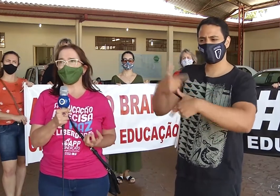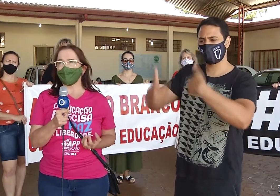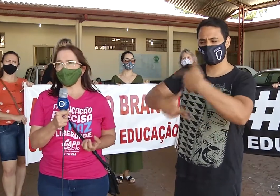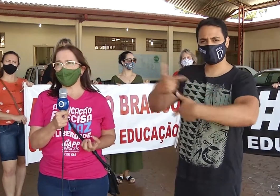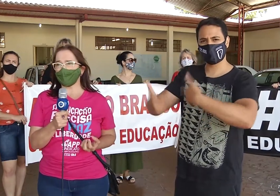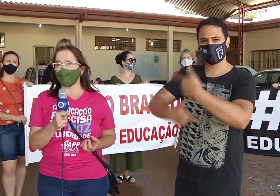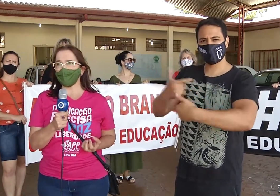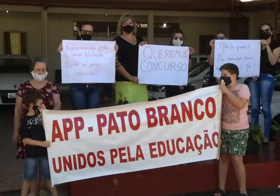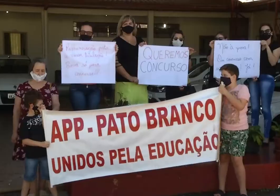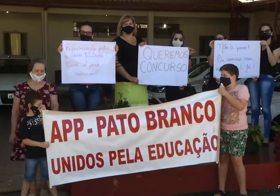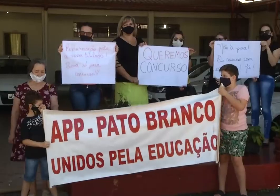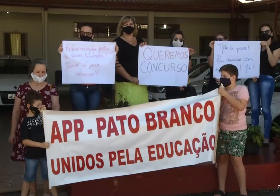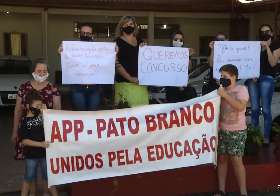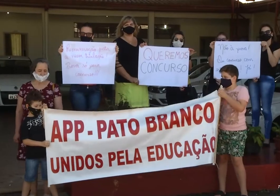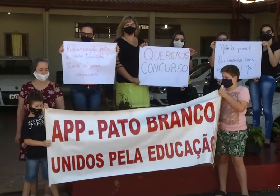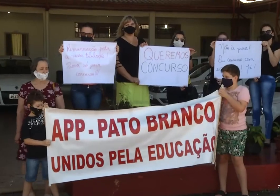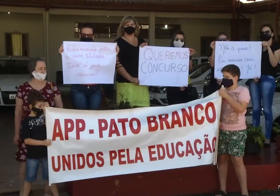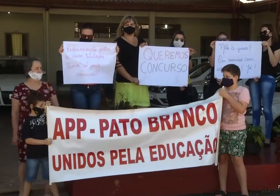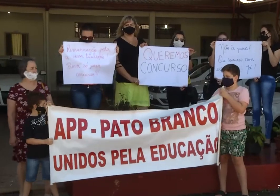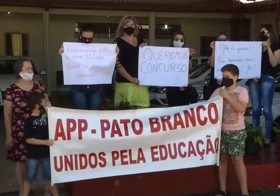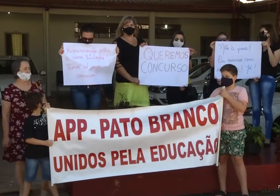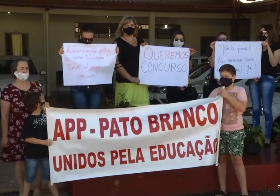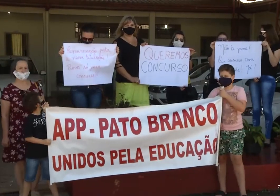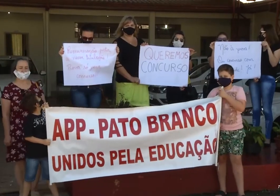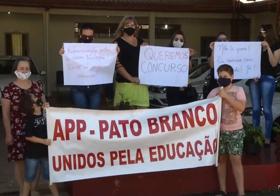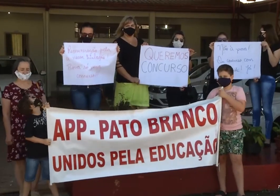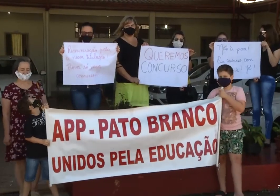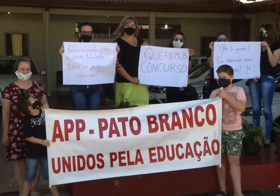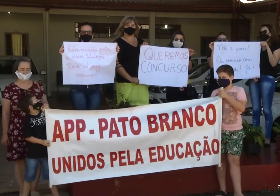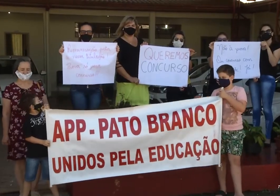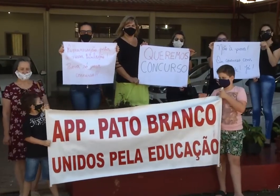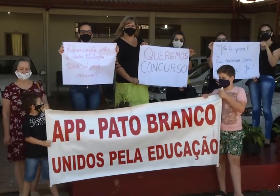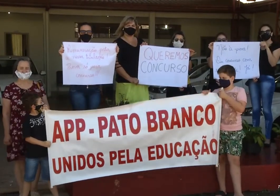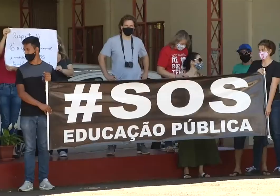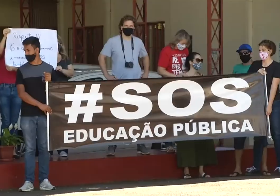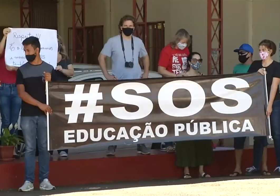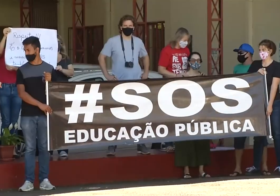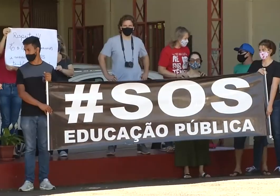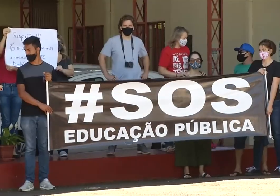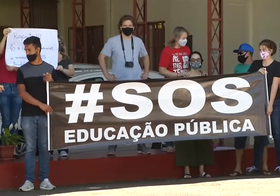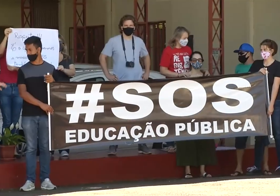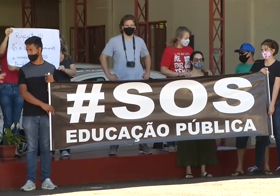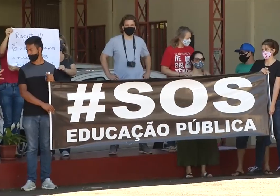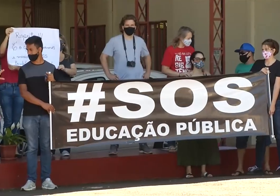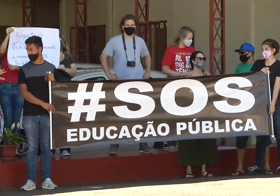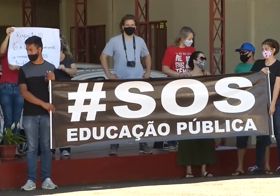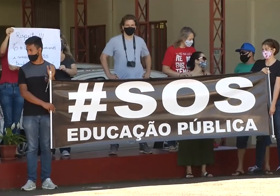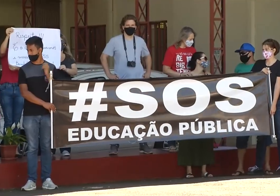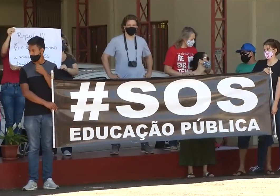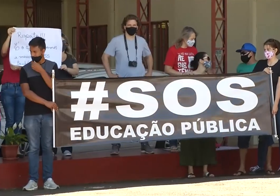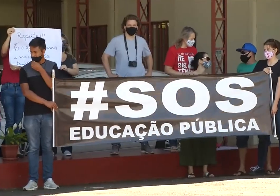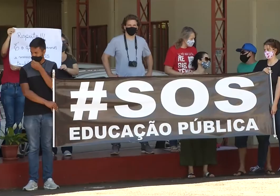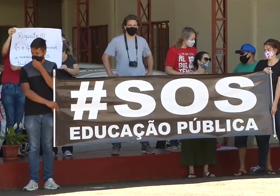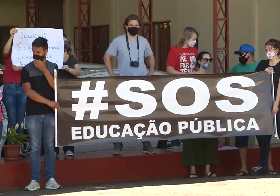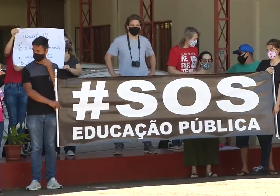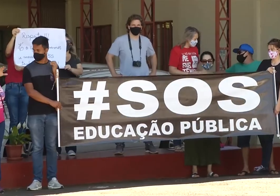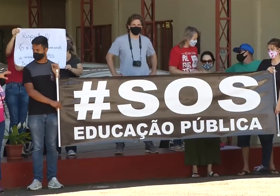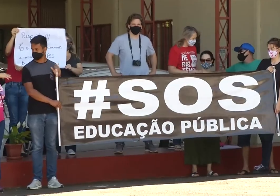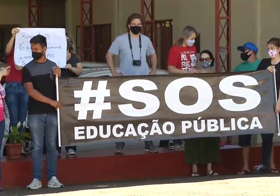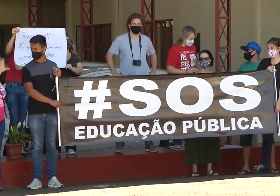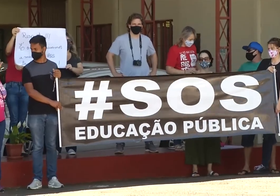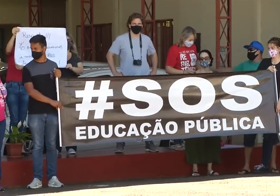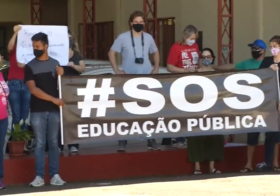apenas 2 anos. Caso não haja acordo no ato de hoje, serão realizadas outras manifestações.